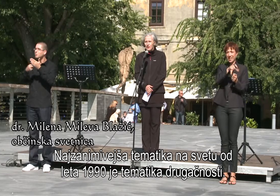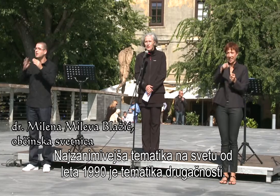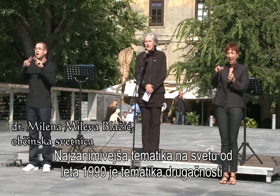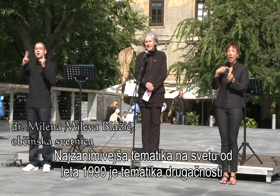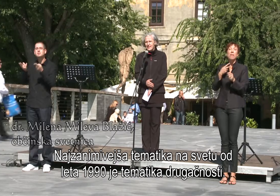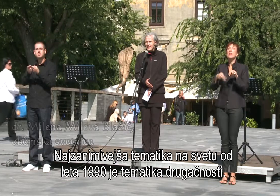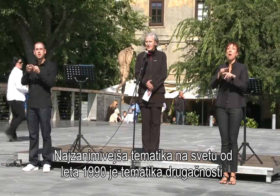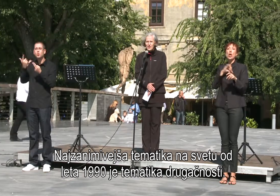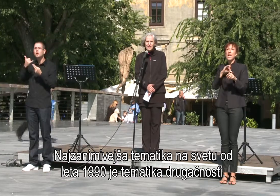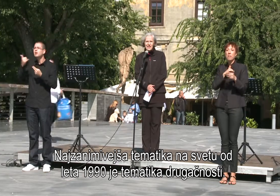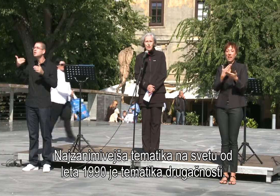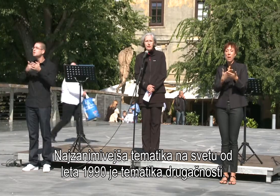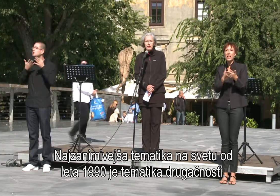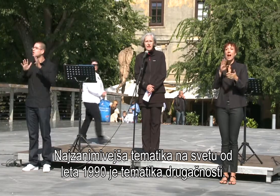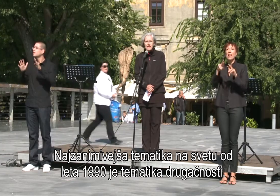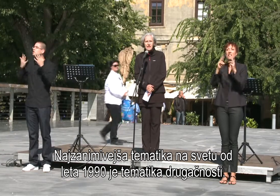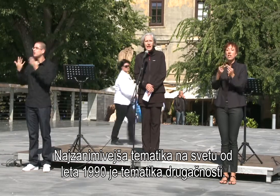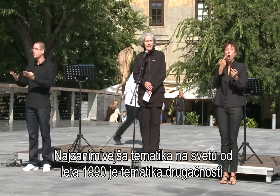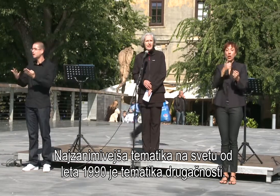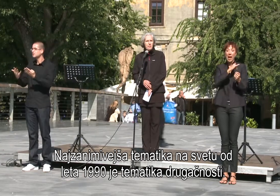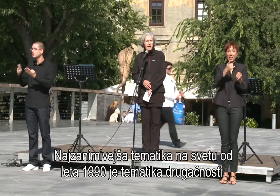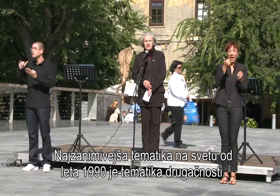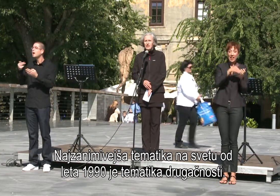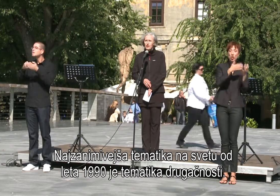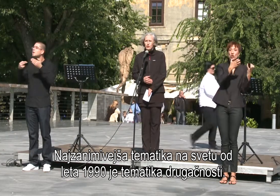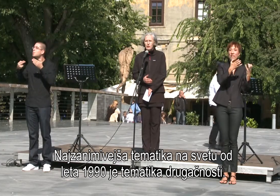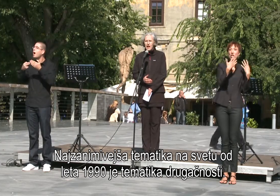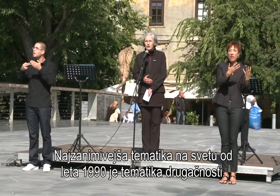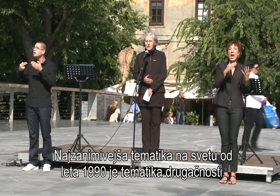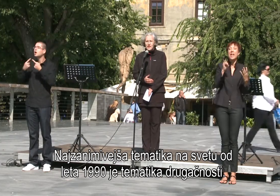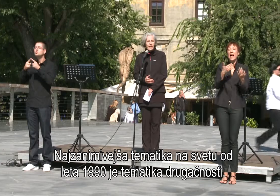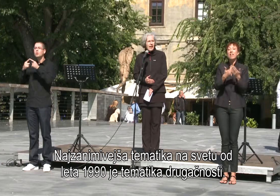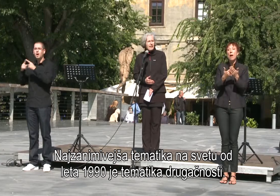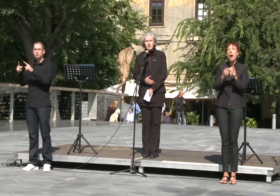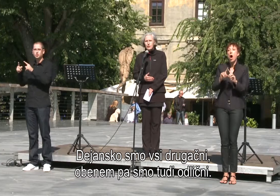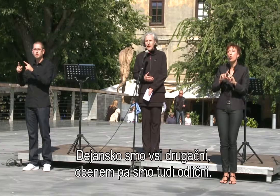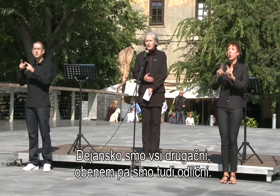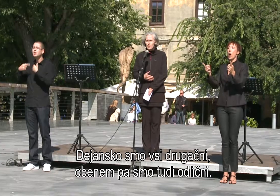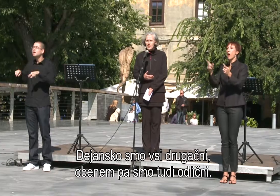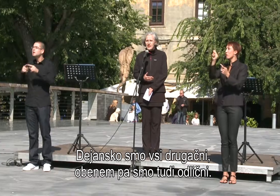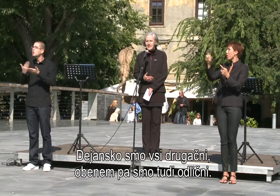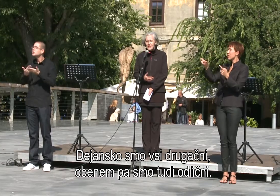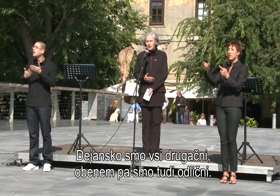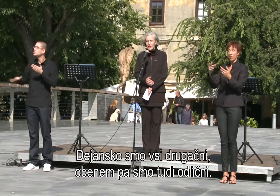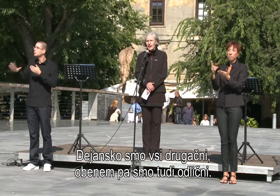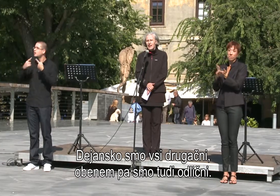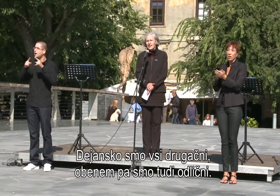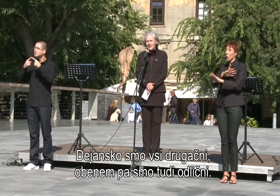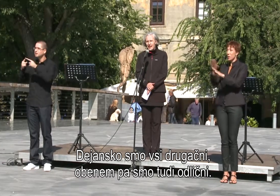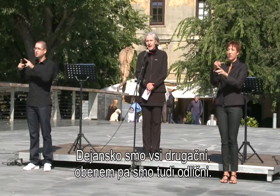od leta 1990 je tematika drugačnosti, ker smo dejansko vsi različni, hkrati